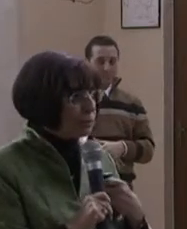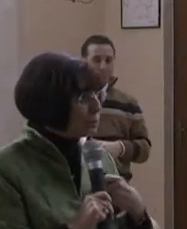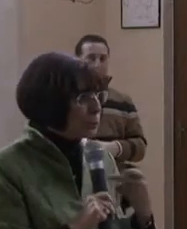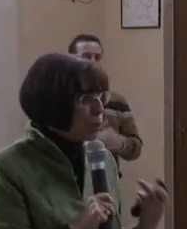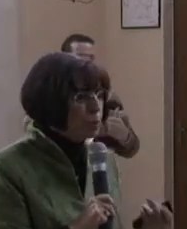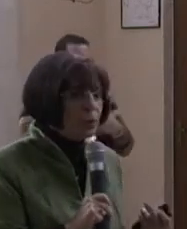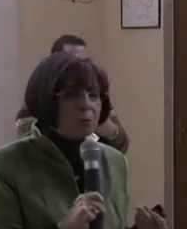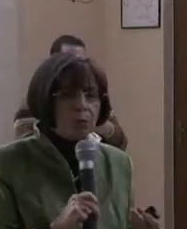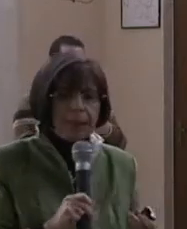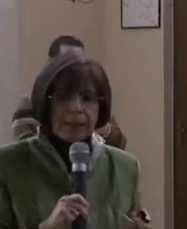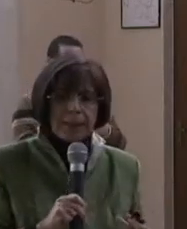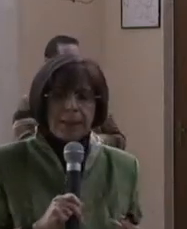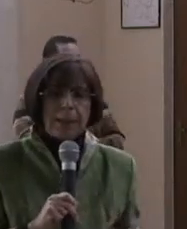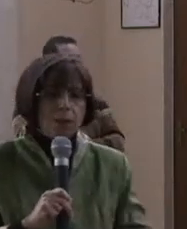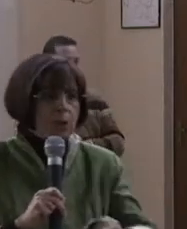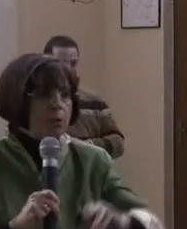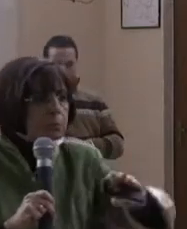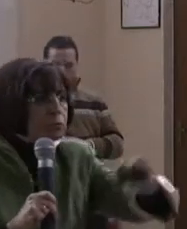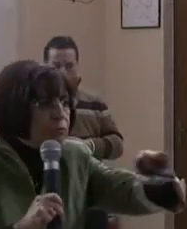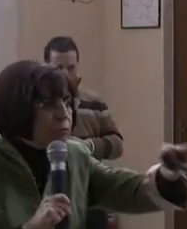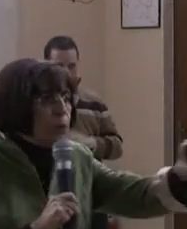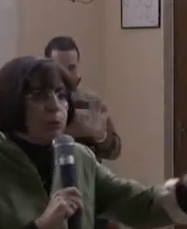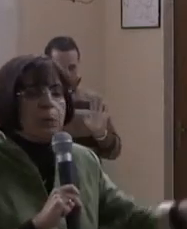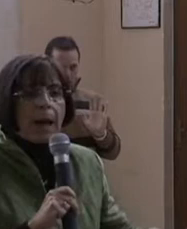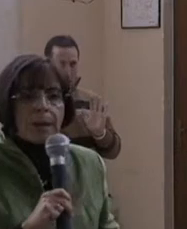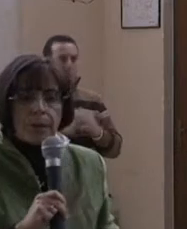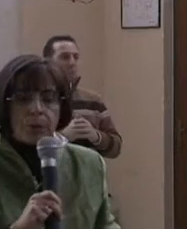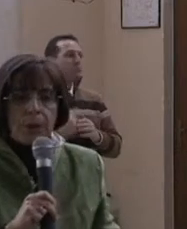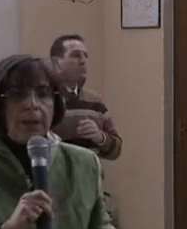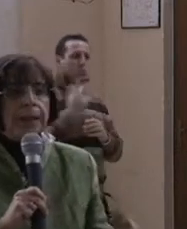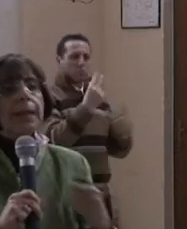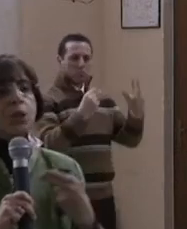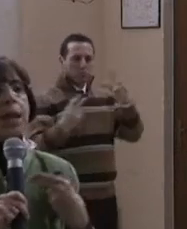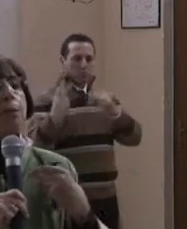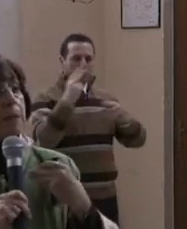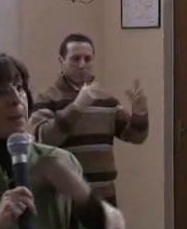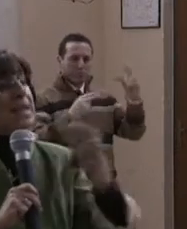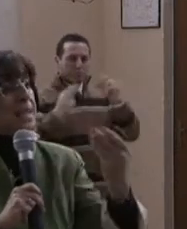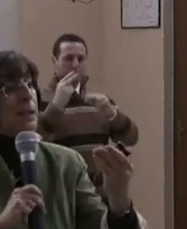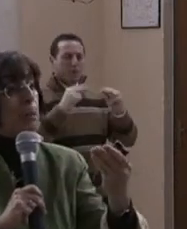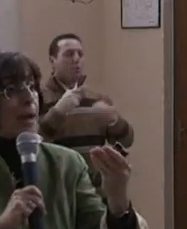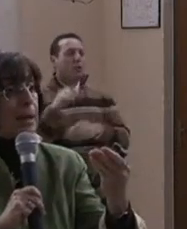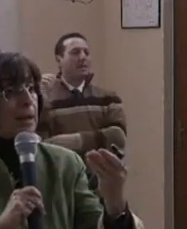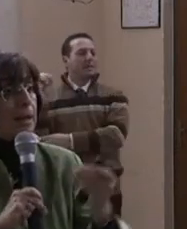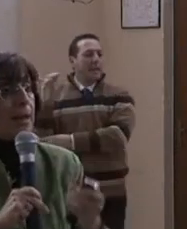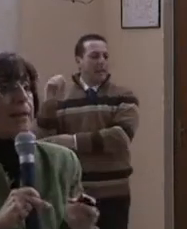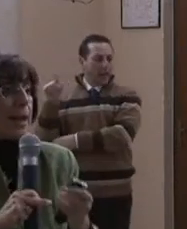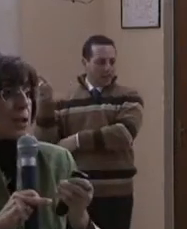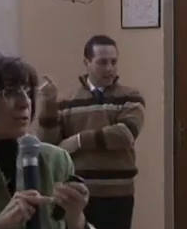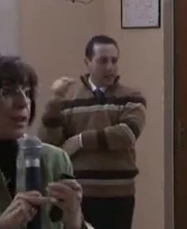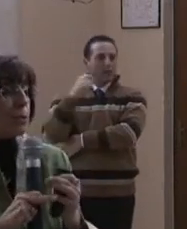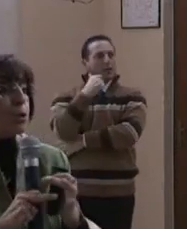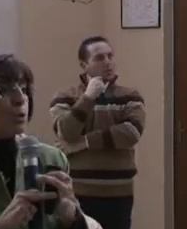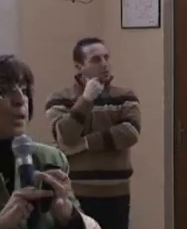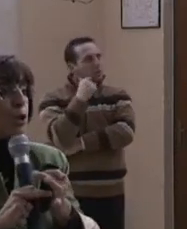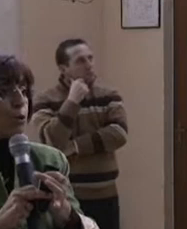condito un uomo dente, cioè, tutti parlano e c'è la maestra che parla, riesce